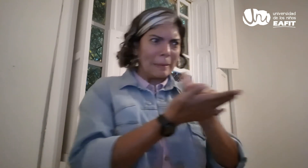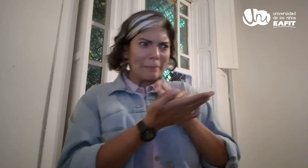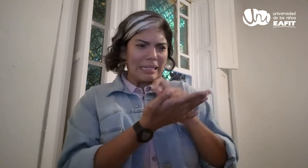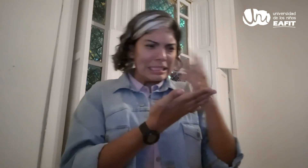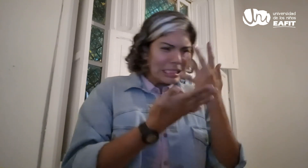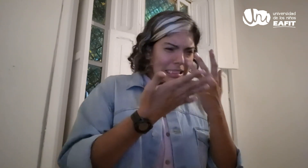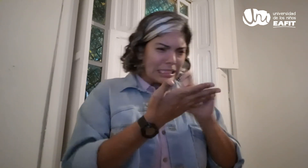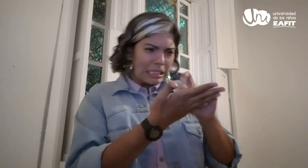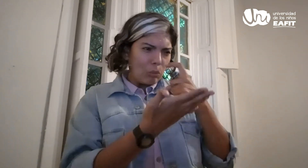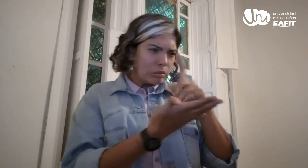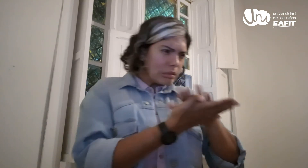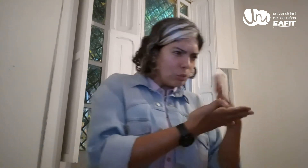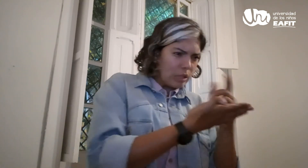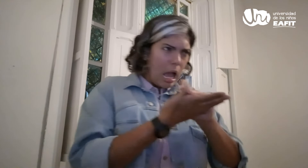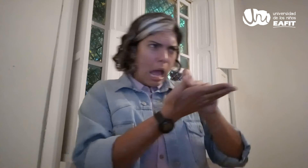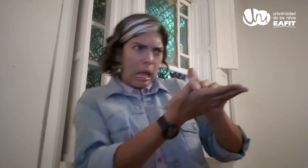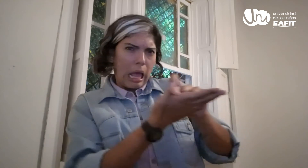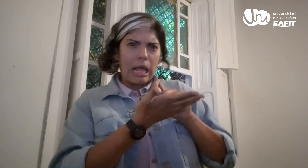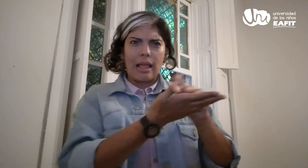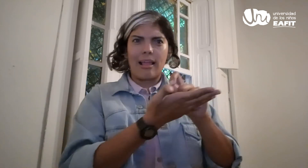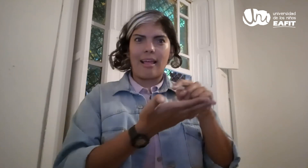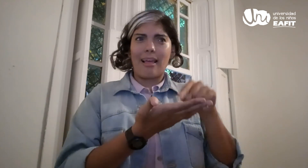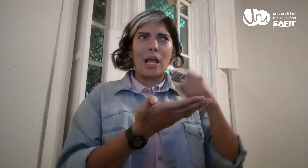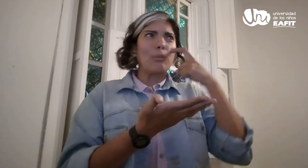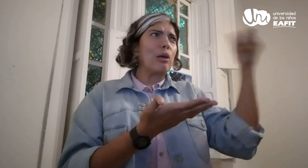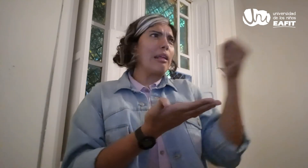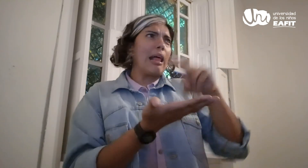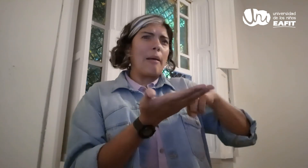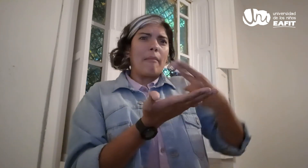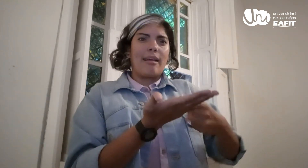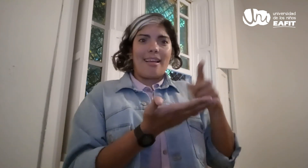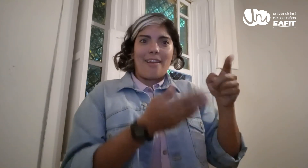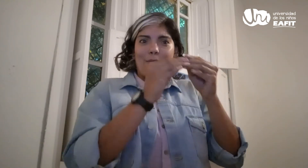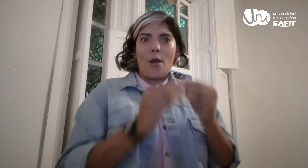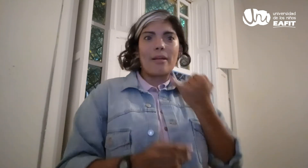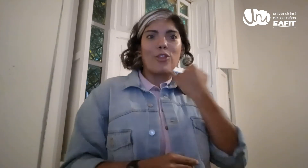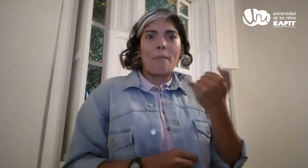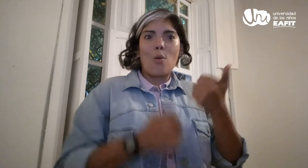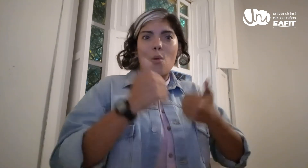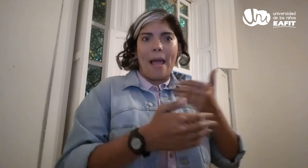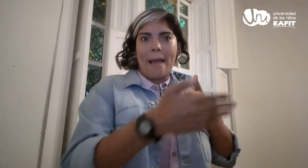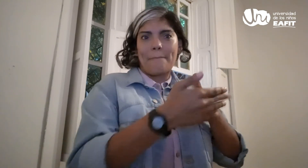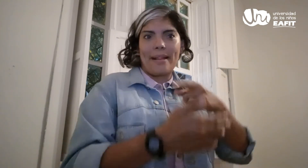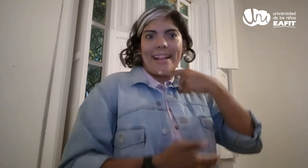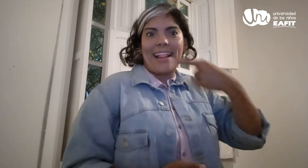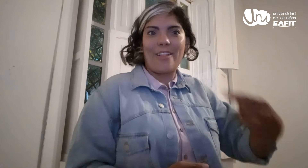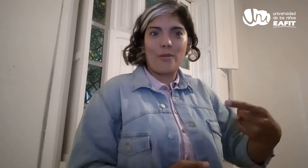será un proceso tan fluido como a través de la oralidad o de una lengua nativa, y se debe mediar la comunicación por